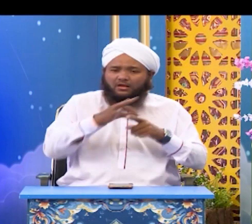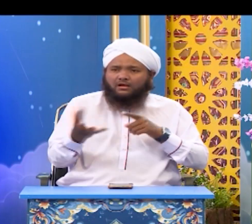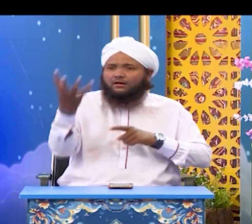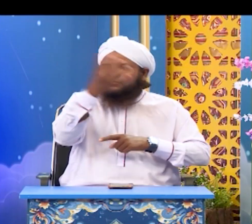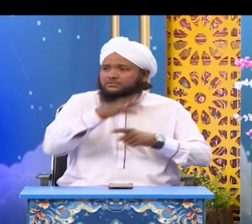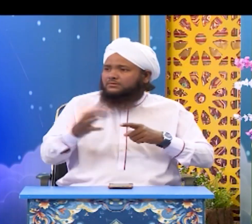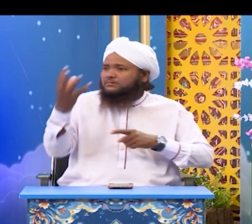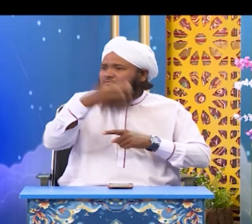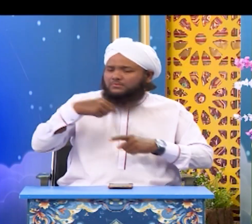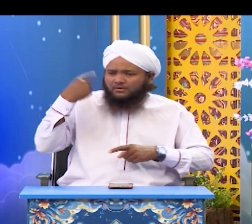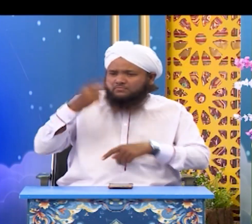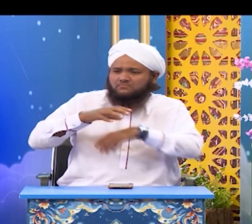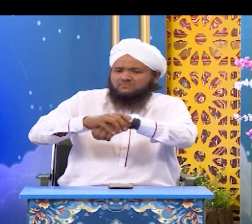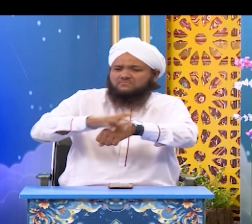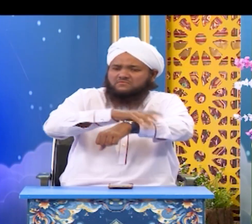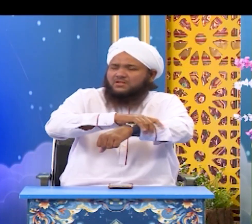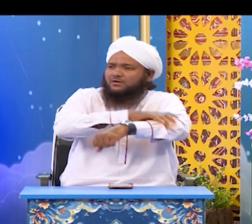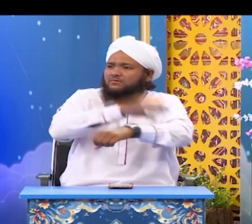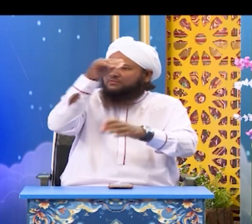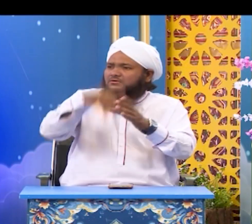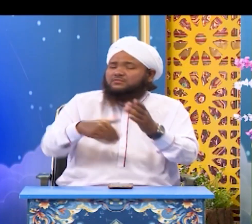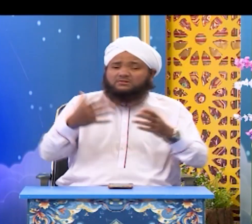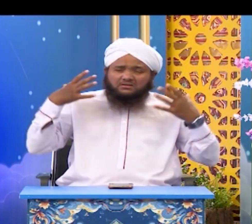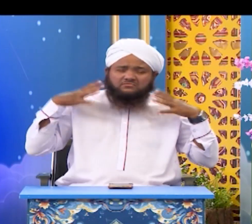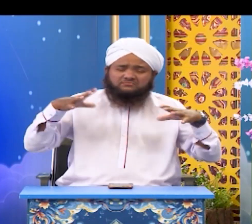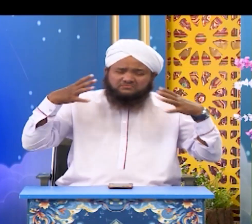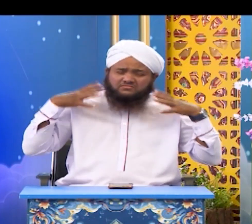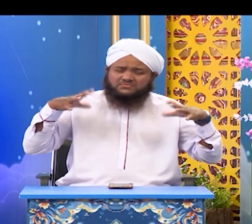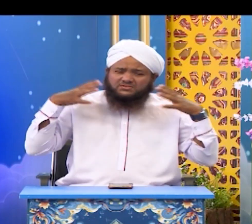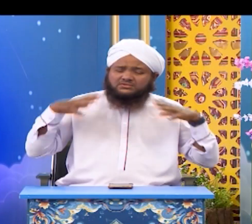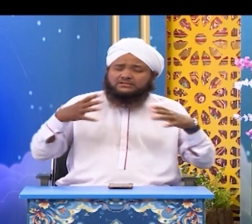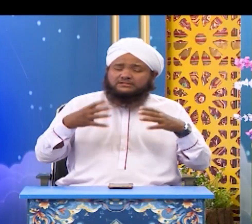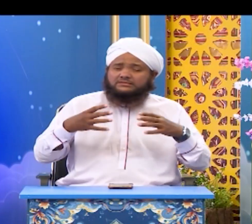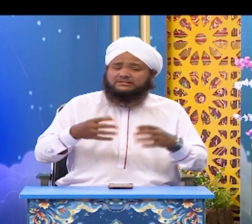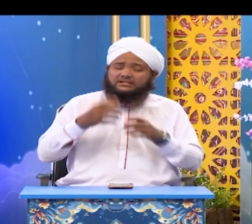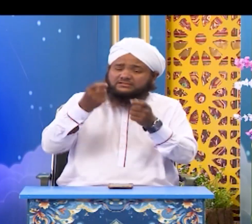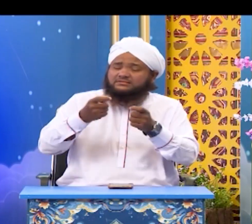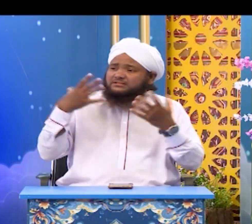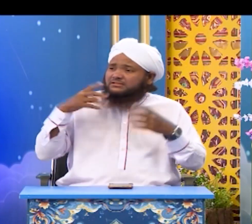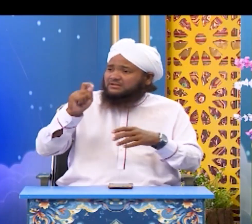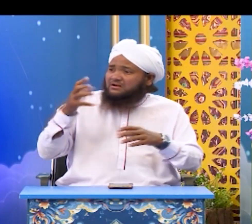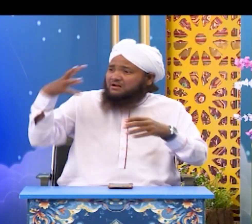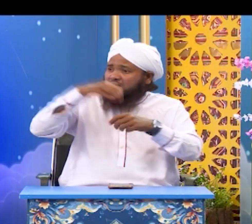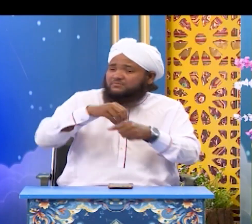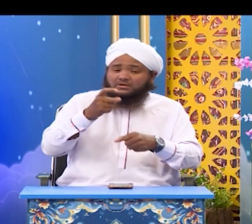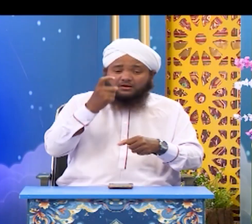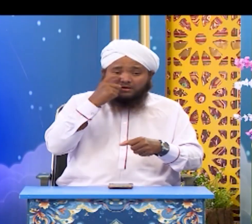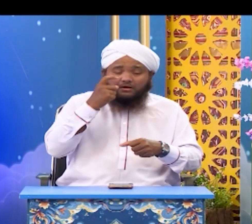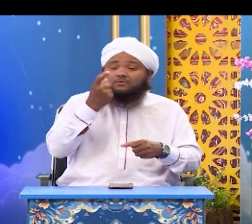کی خدمت کرتی تھیں، یہاں تک کہ محنت مزدوری کر کے جو کچھ کماتی تھیں وہ بھی مردوں کو دے دیا